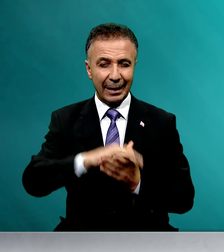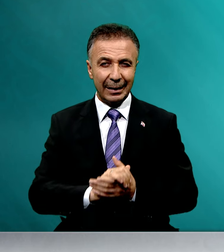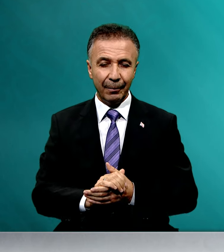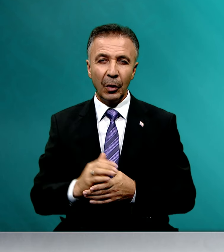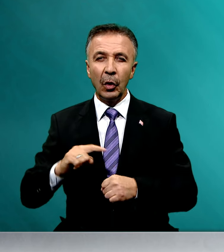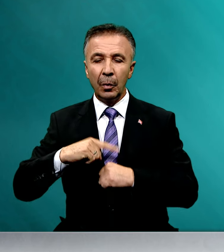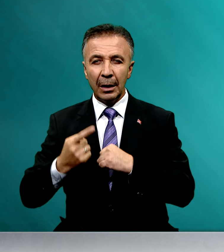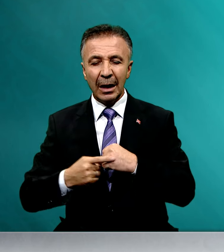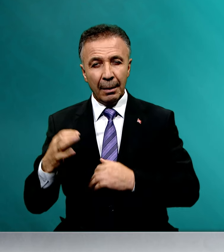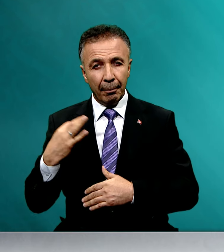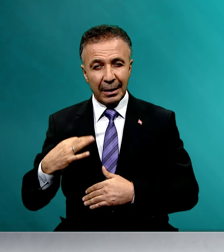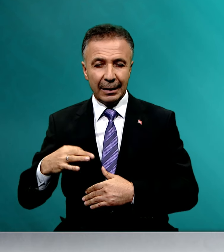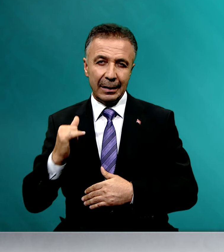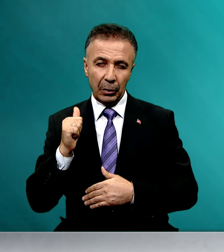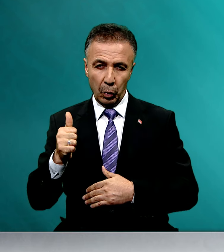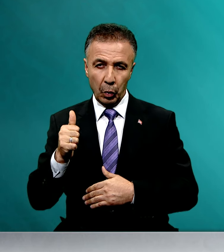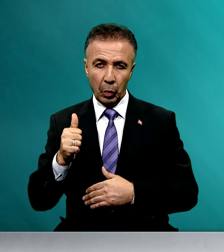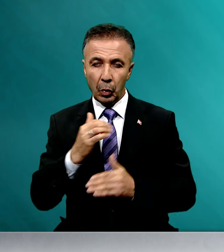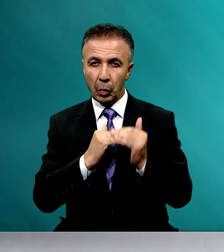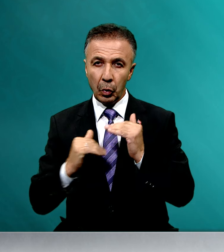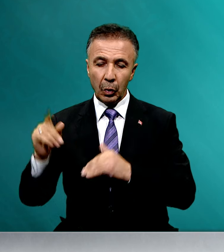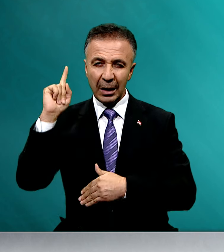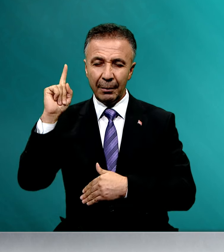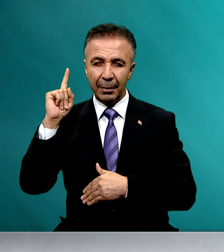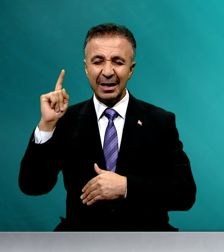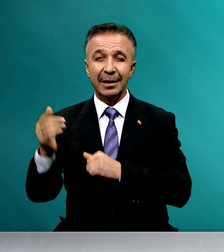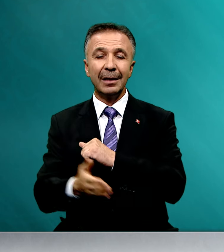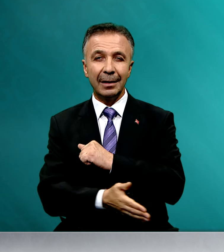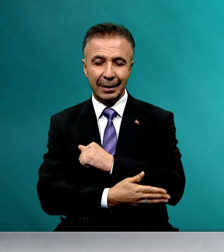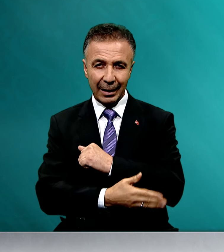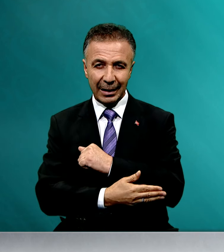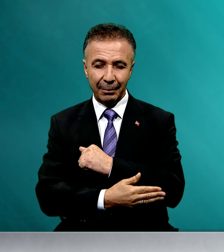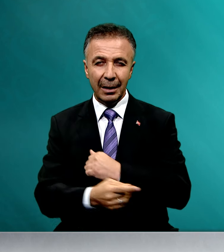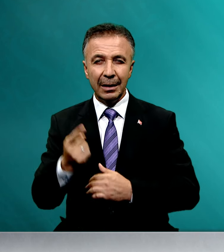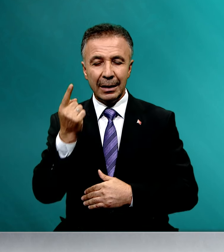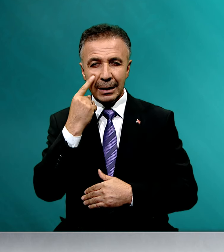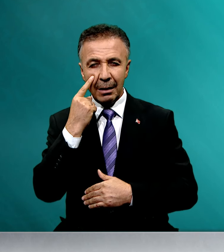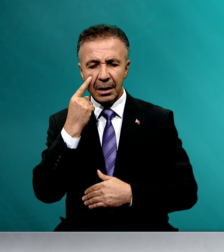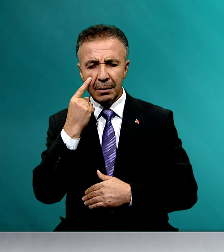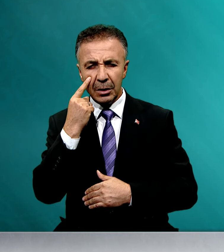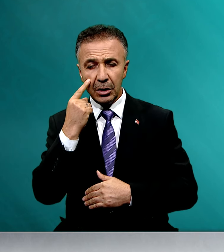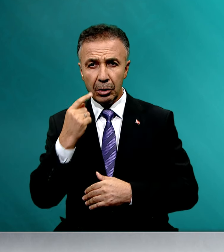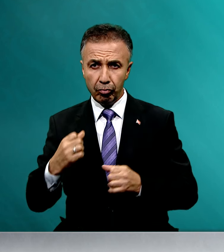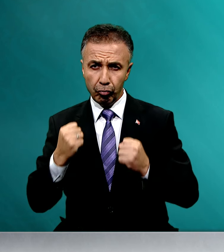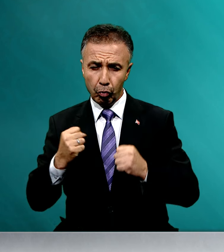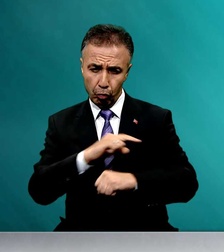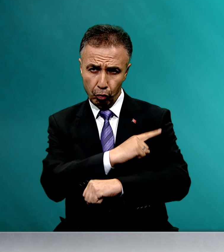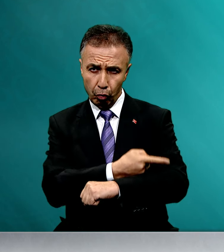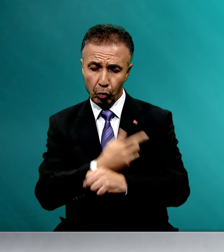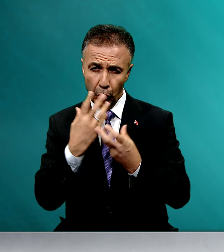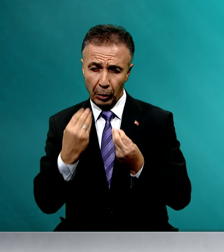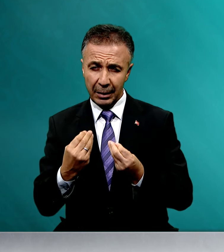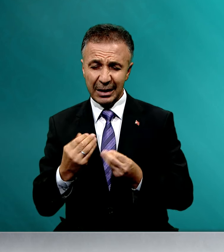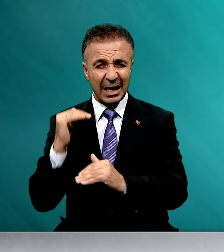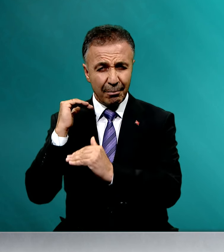önümüzdeki pazartesi günü Yüce Rabbimizin yardımı, devletimizin dirayeti,